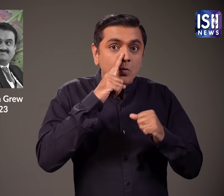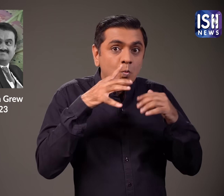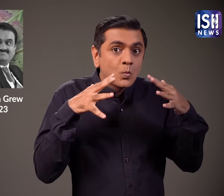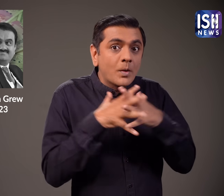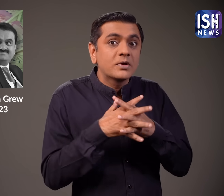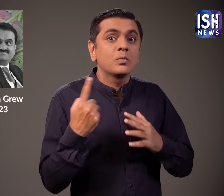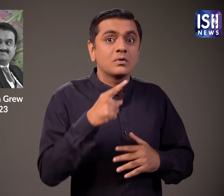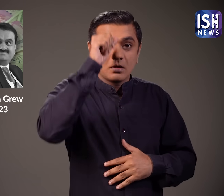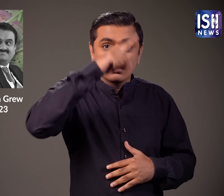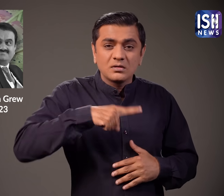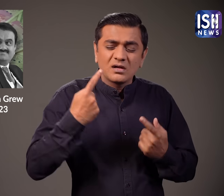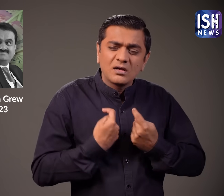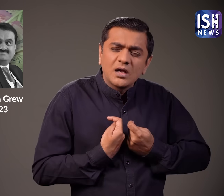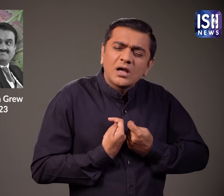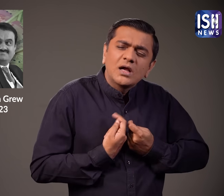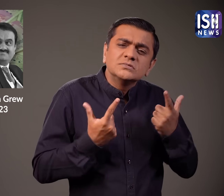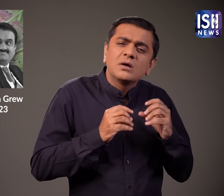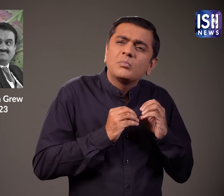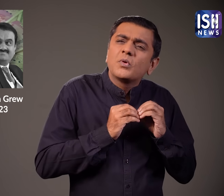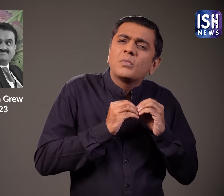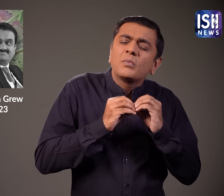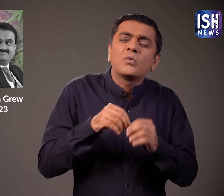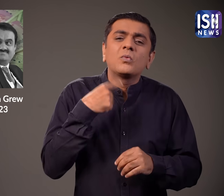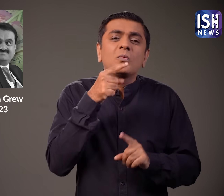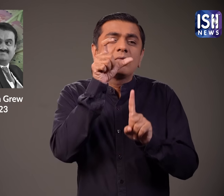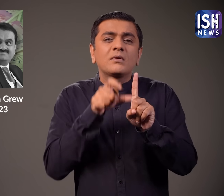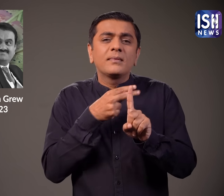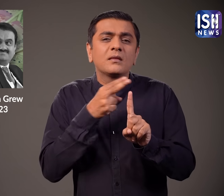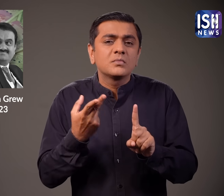सावित्री जिन्दार भारत की सबसे अमीर महिला है